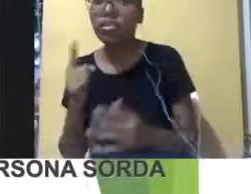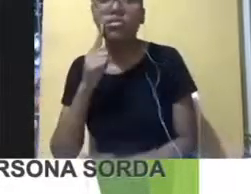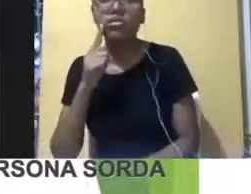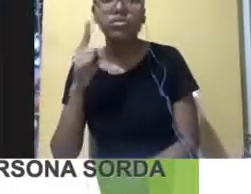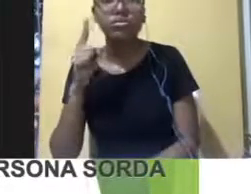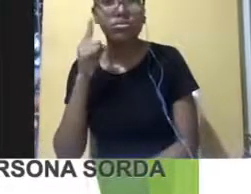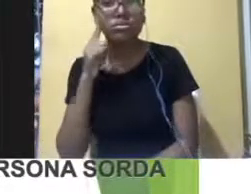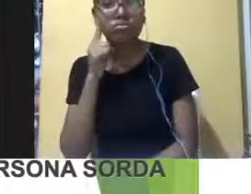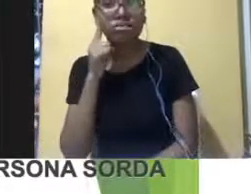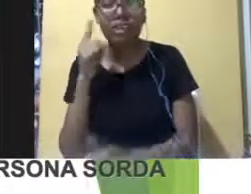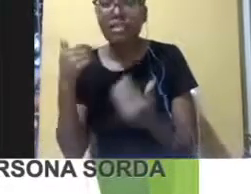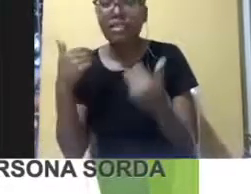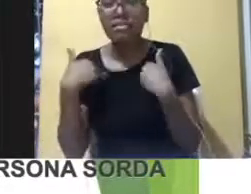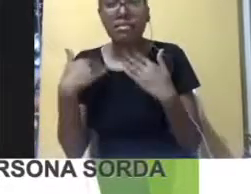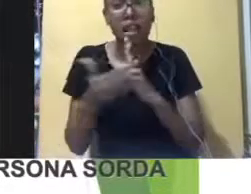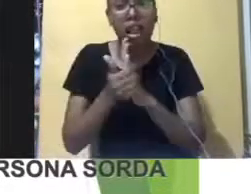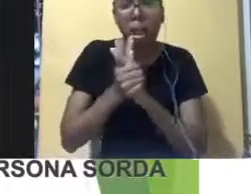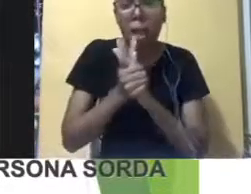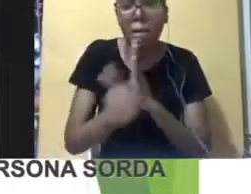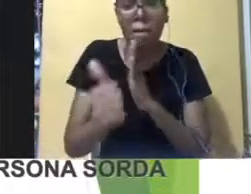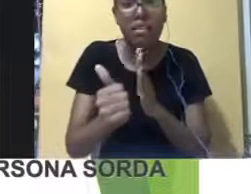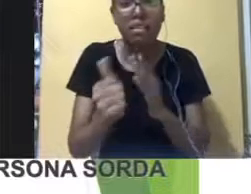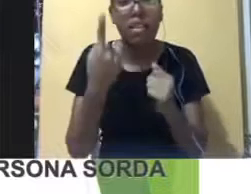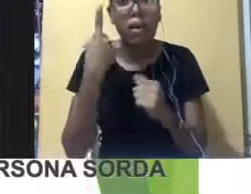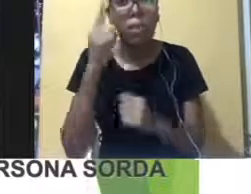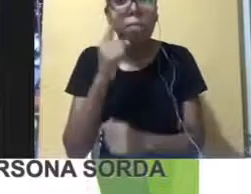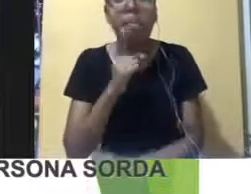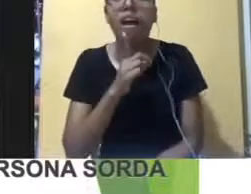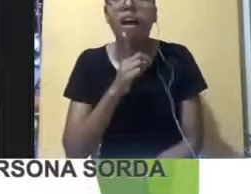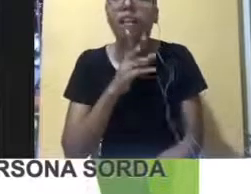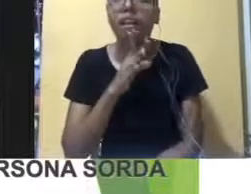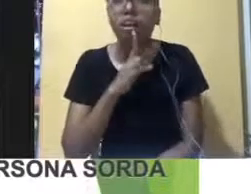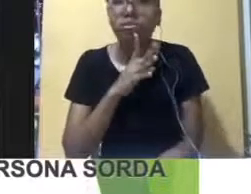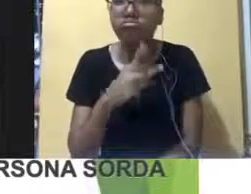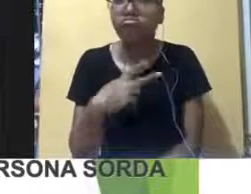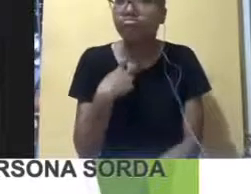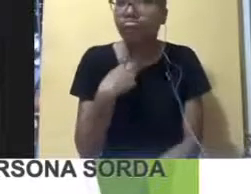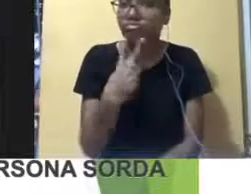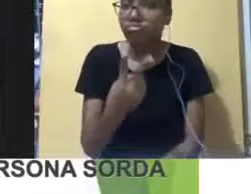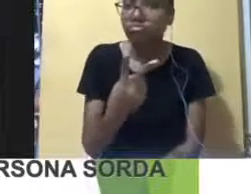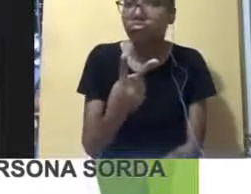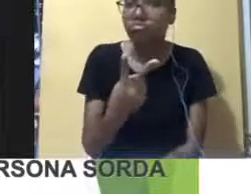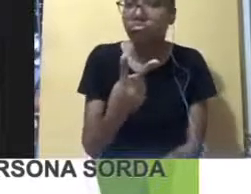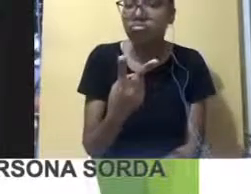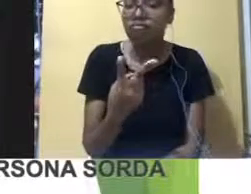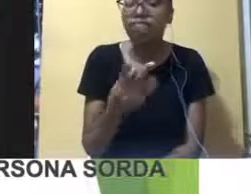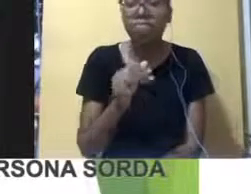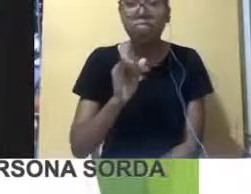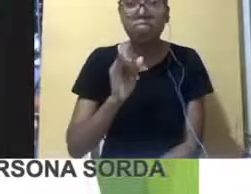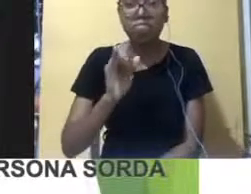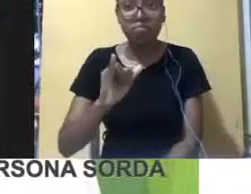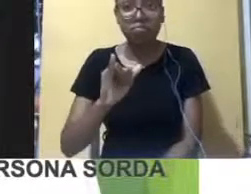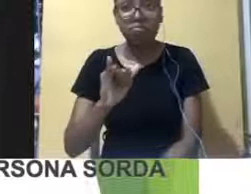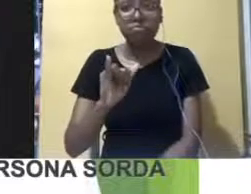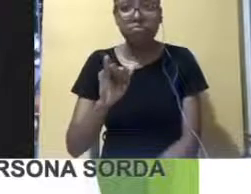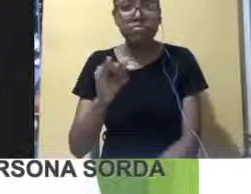y la posibilidad de articular. Todo esto viene ya con los profesionales del